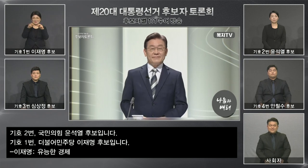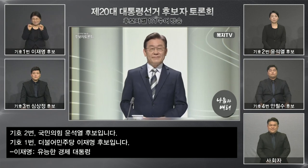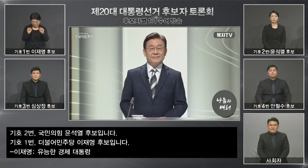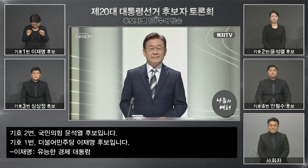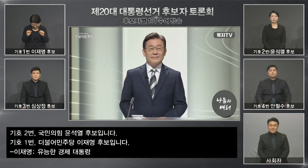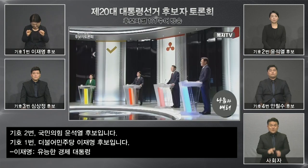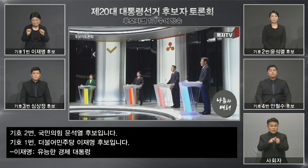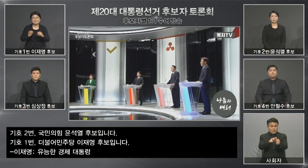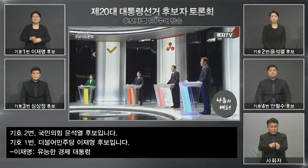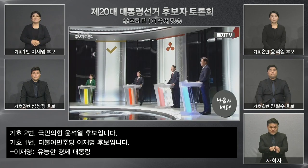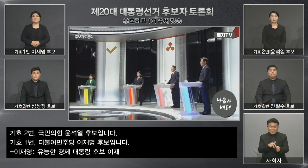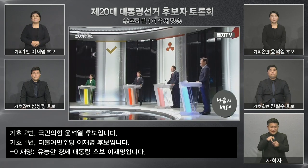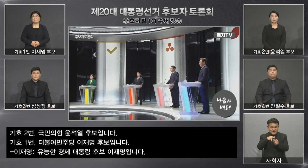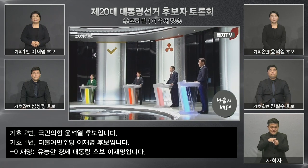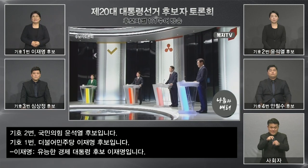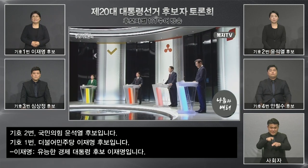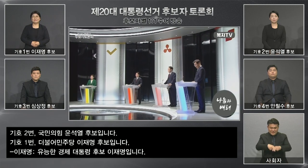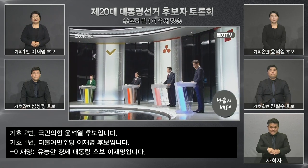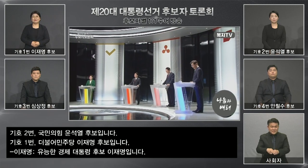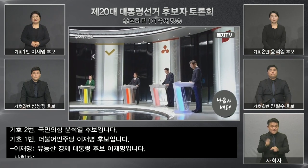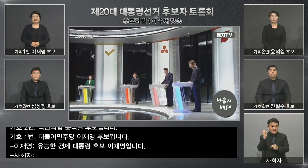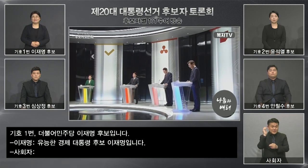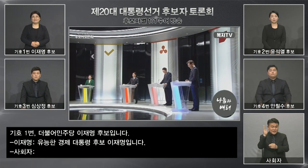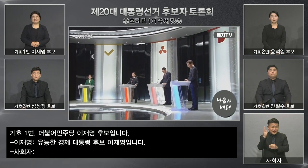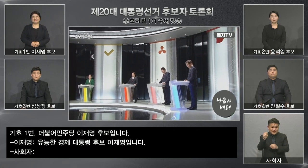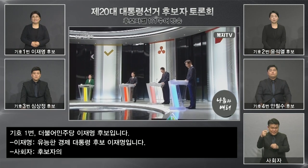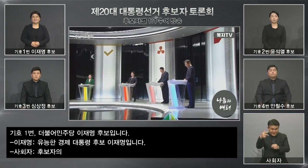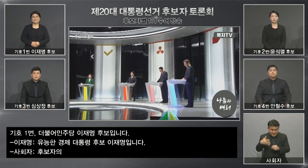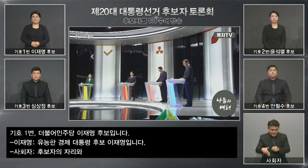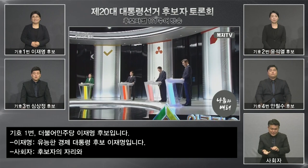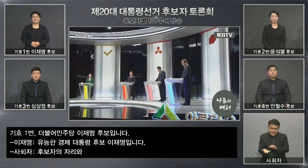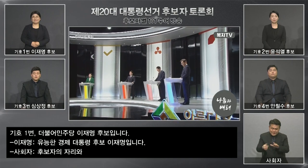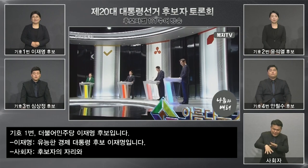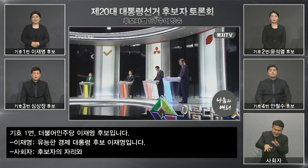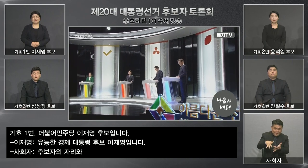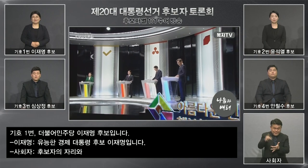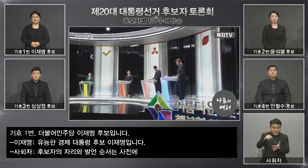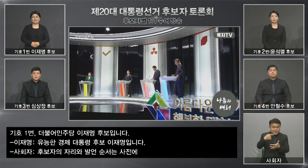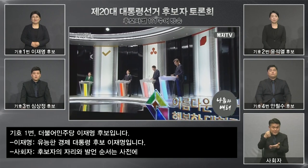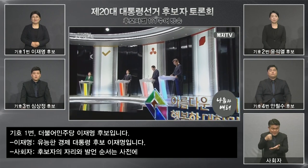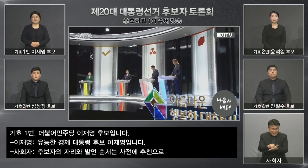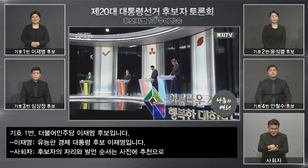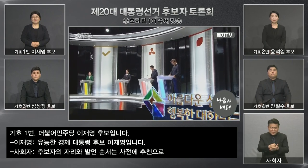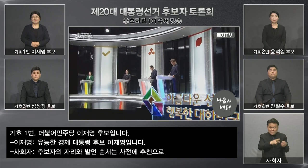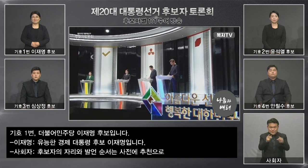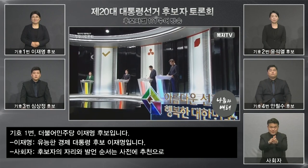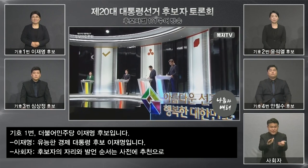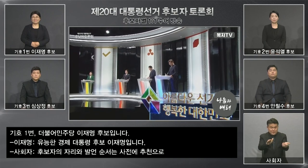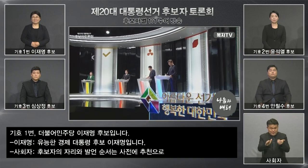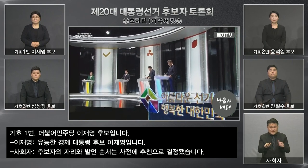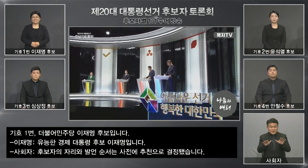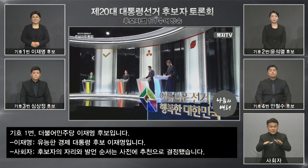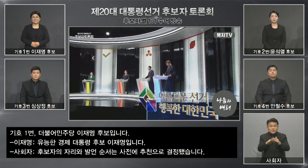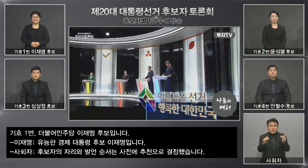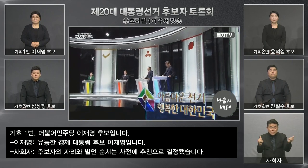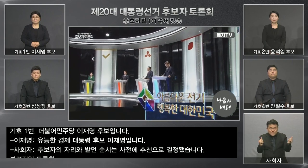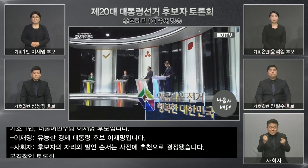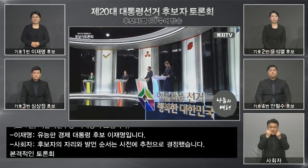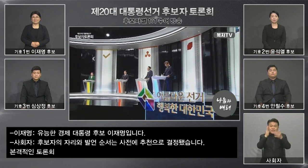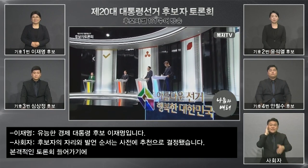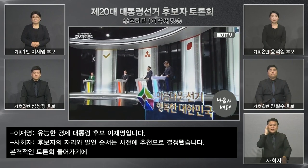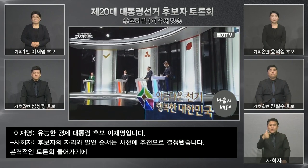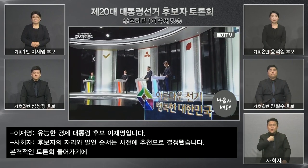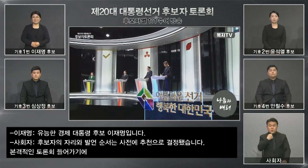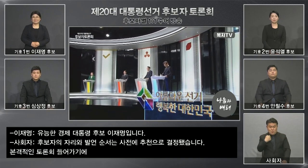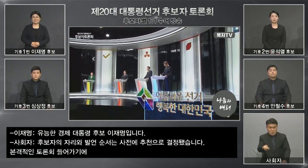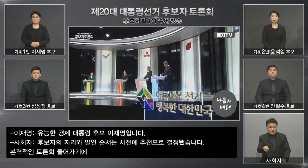후보자의 자리와 발언 순서는 사전의 추첨으로 결정됐습니다. 본격적인 토론회 들어가기 앞서서 국민들이 새 대통령에게